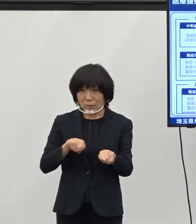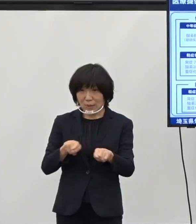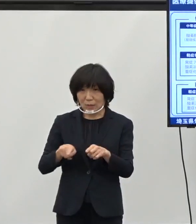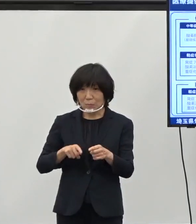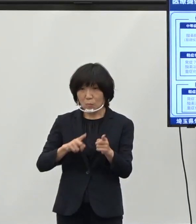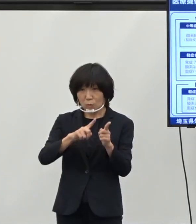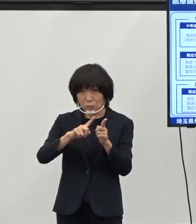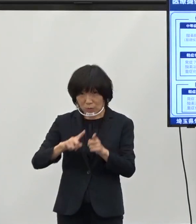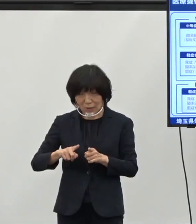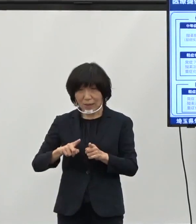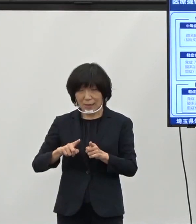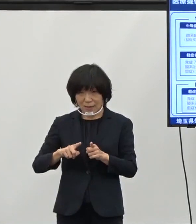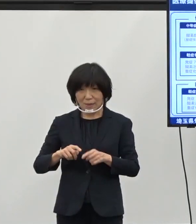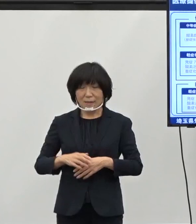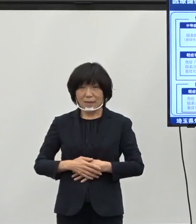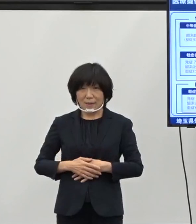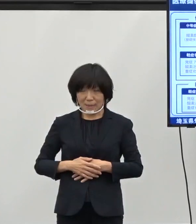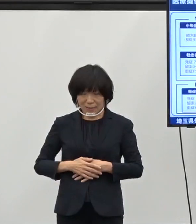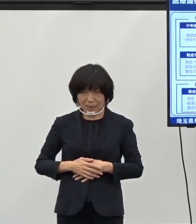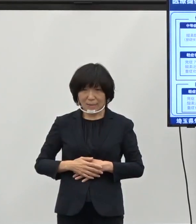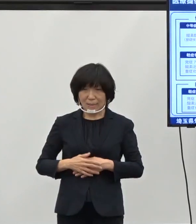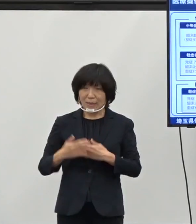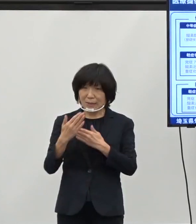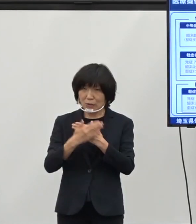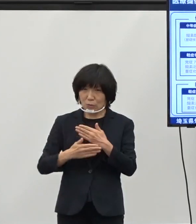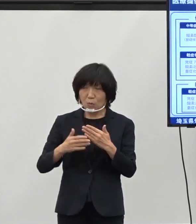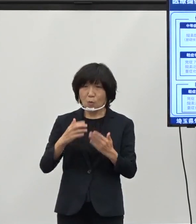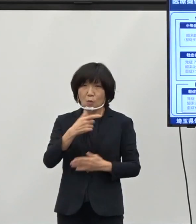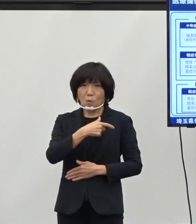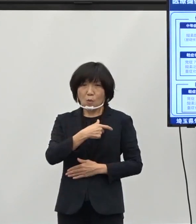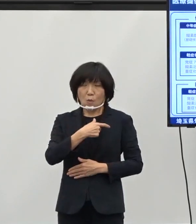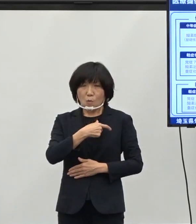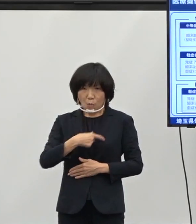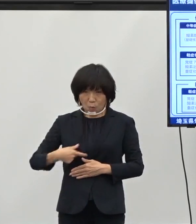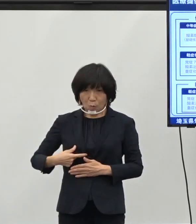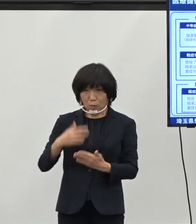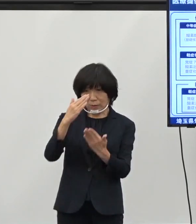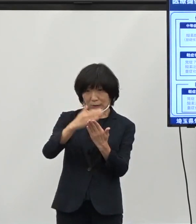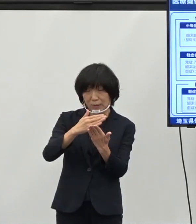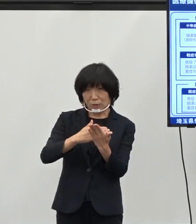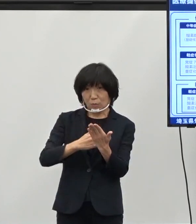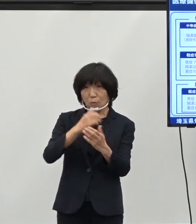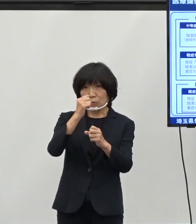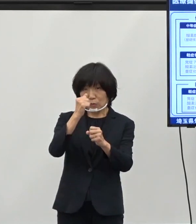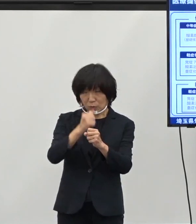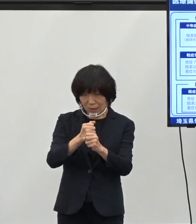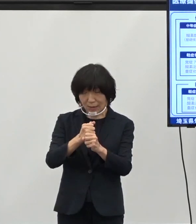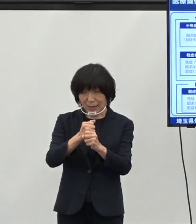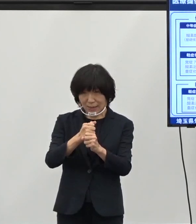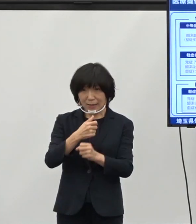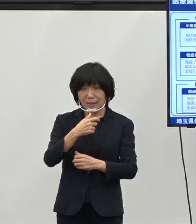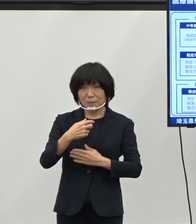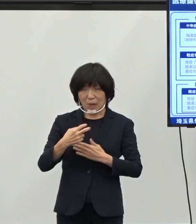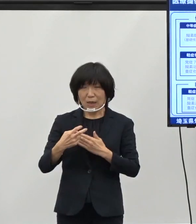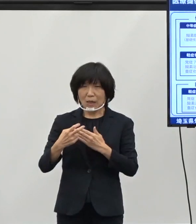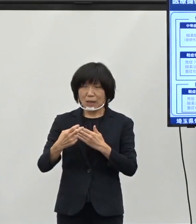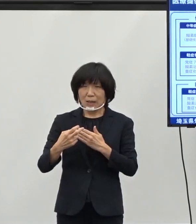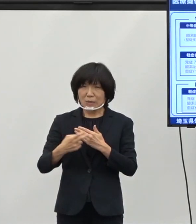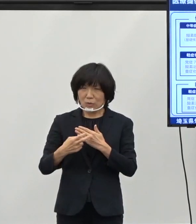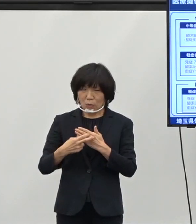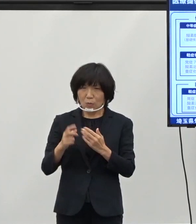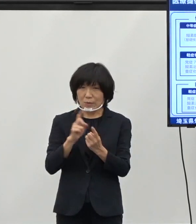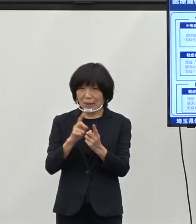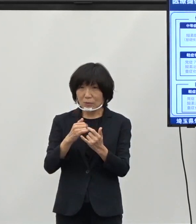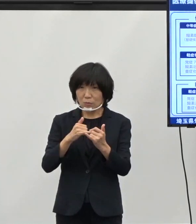部が治療候補リストを作成した上で治療対象者を選定しホテルへ